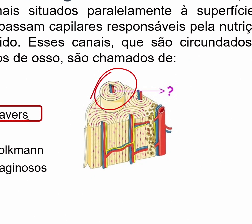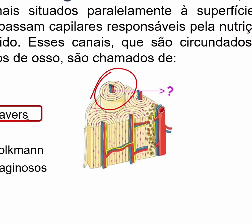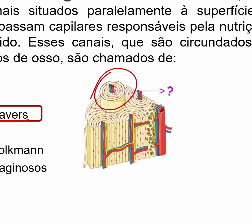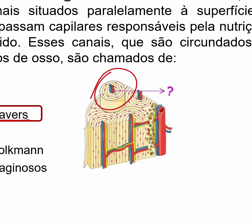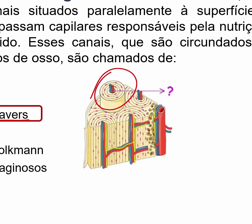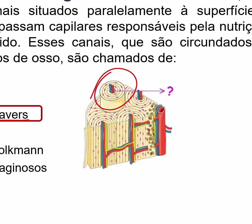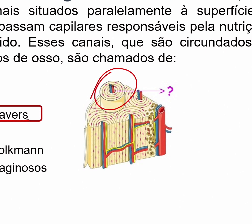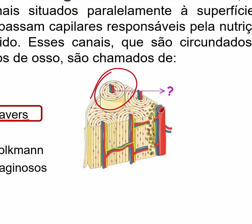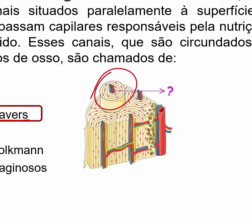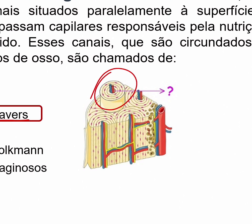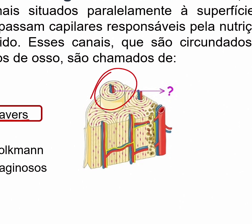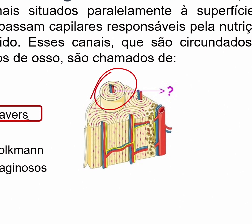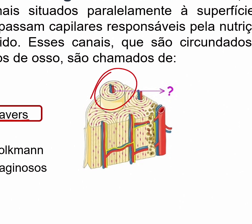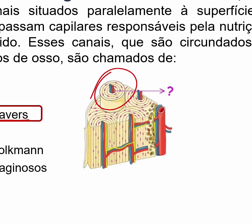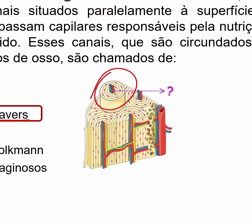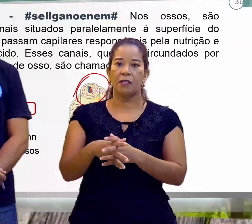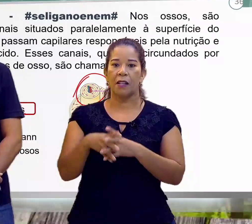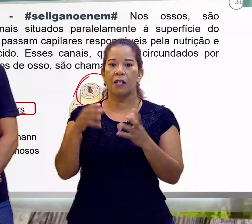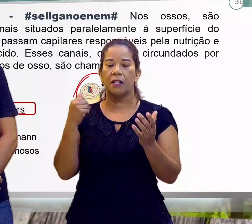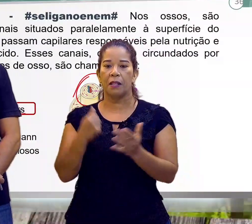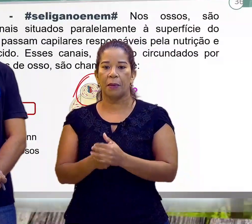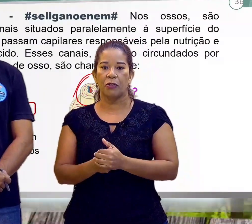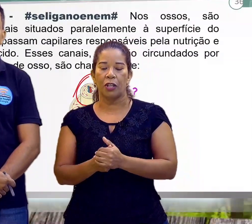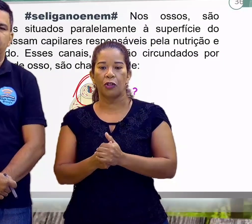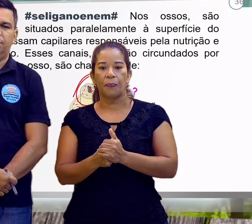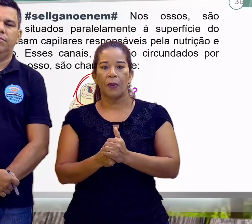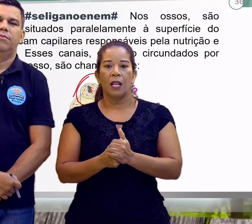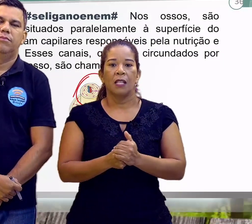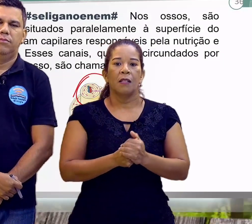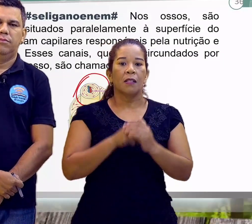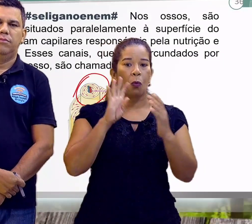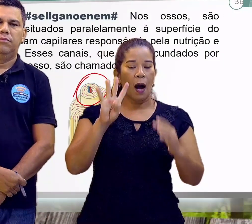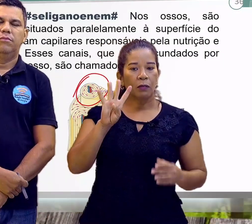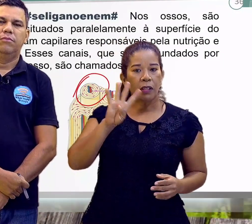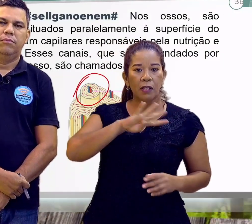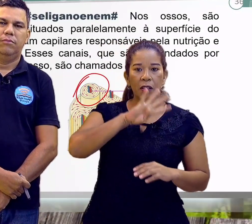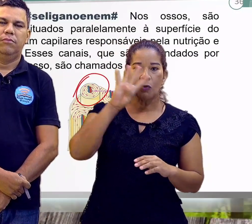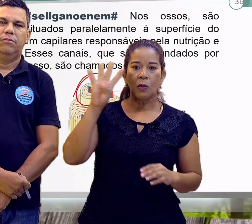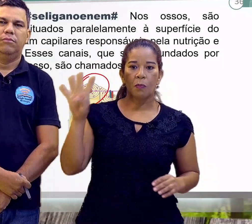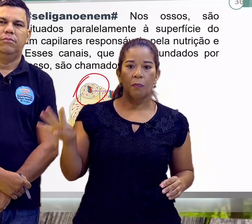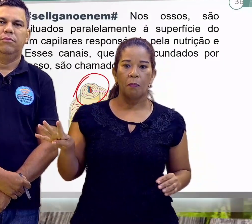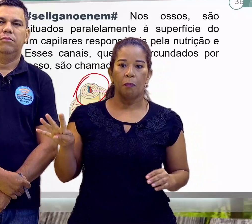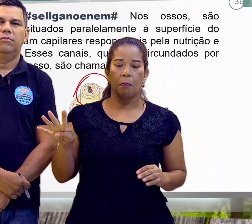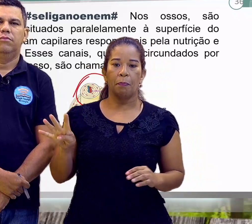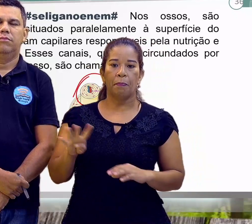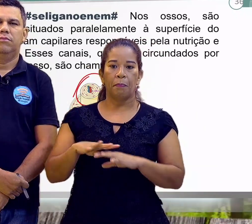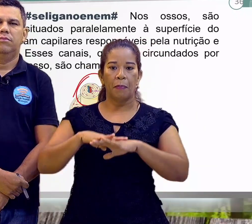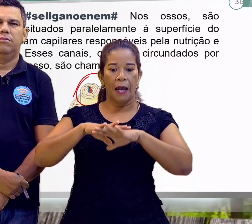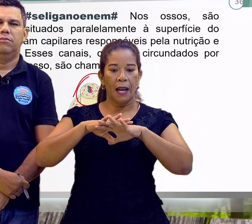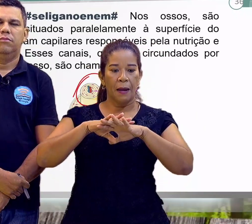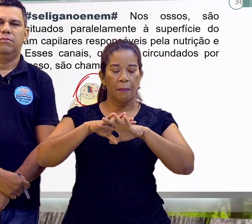o que a gente chama a atenção de vocês, tá? Destacando aqui pra gente. São 4 tecidos